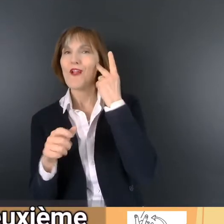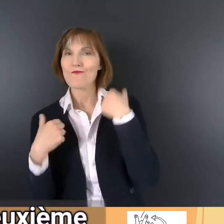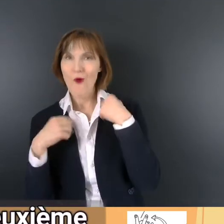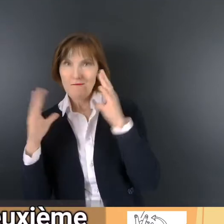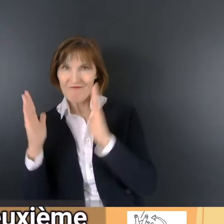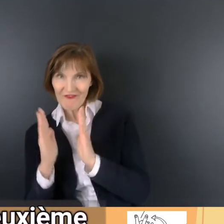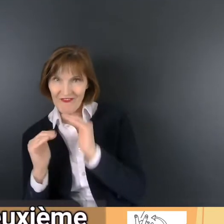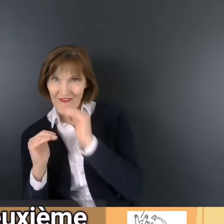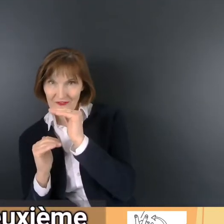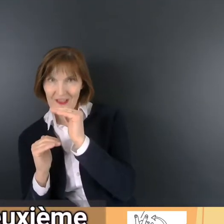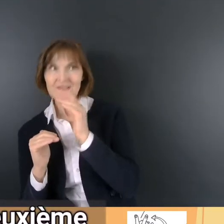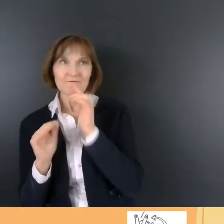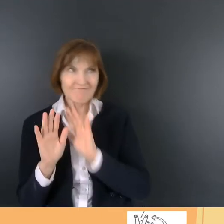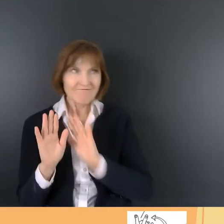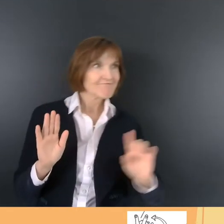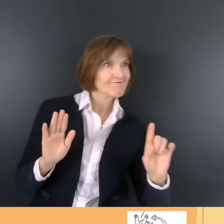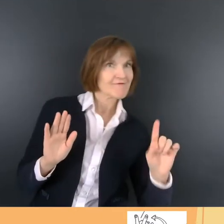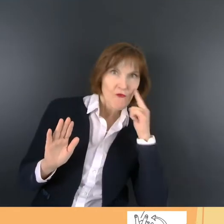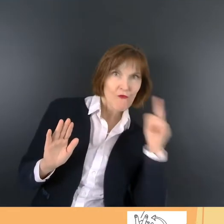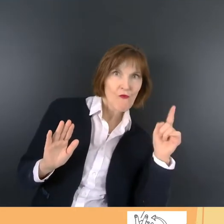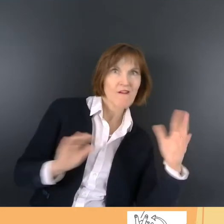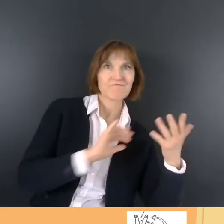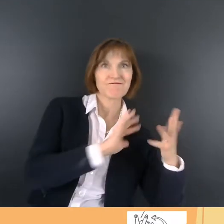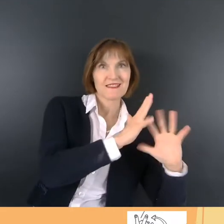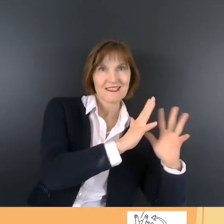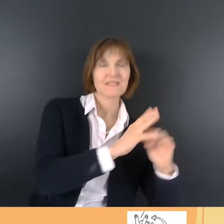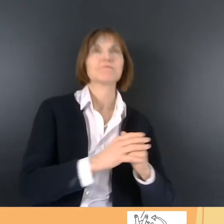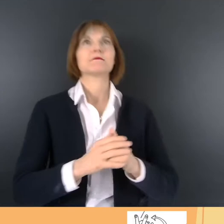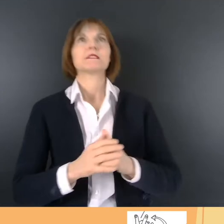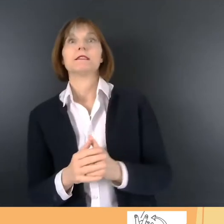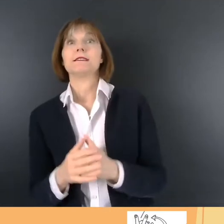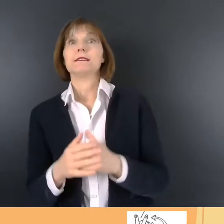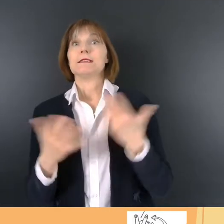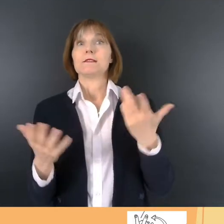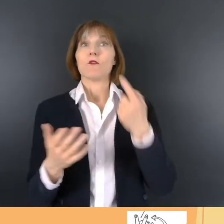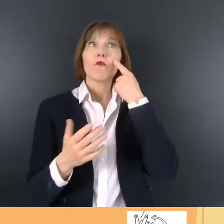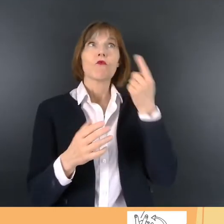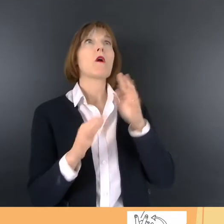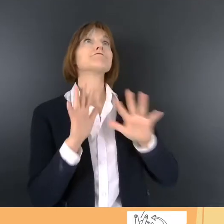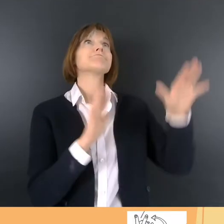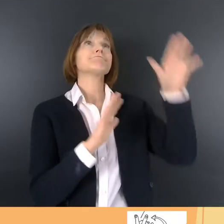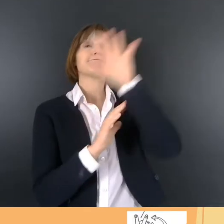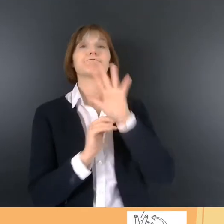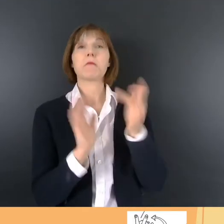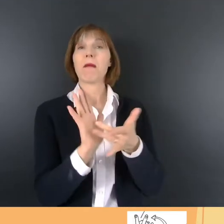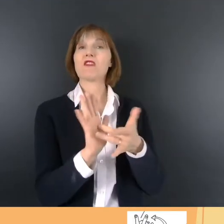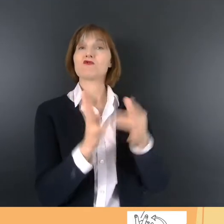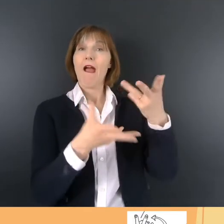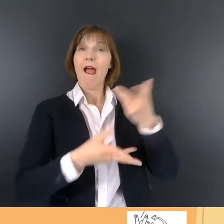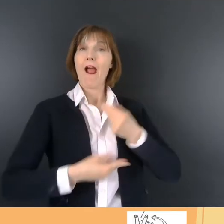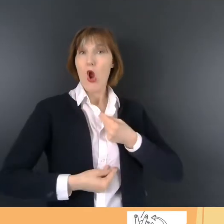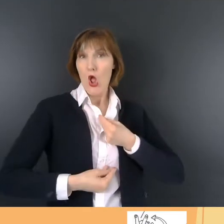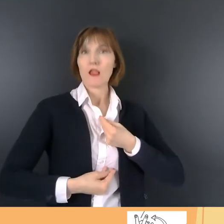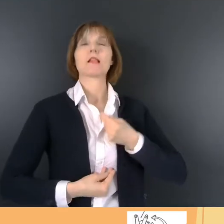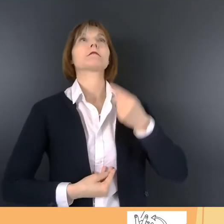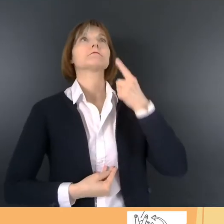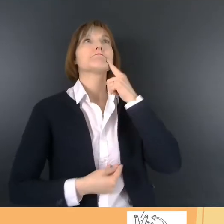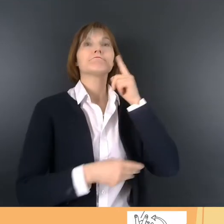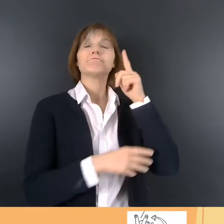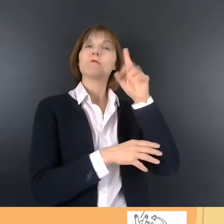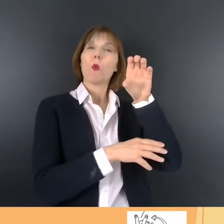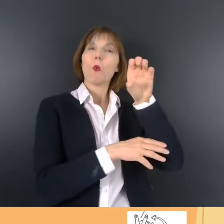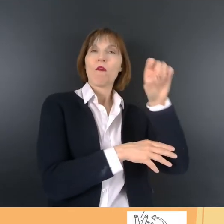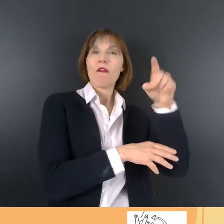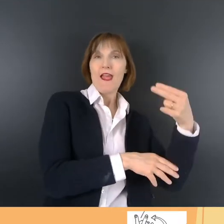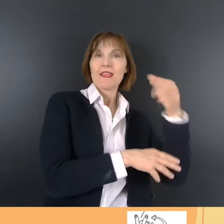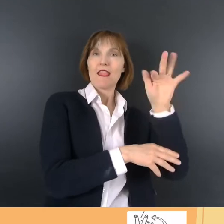Il y aura une deuxième capsule en langue des signes. Alors, voici la page d'accueil de la plateforme, école Nathalie Frottier, en haut à gauche, le logo